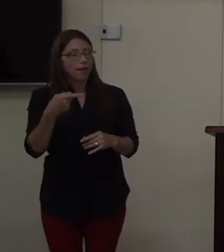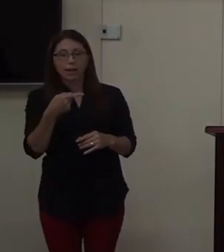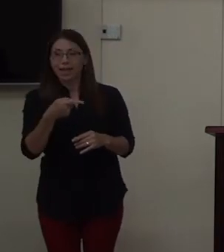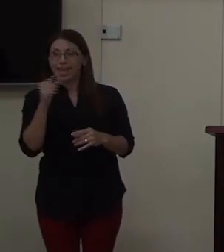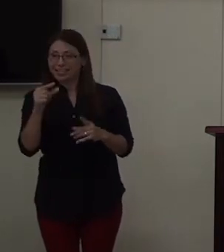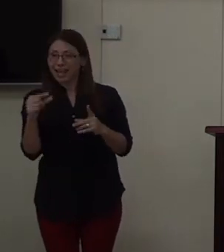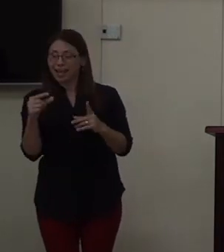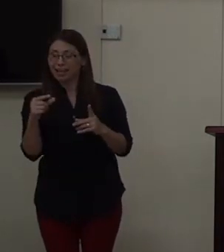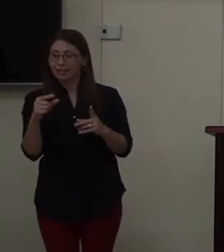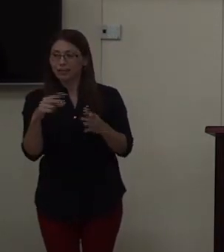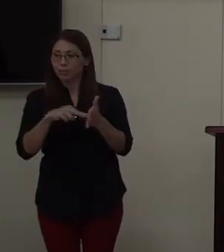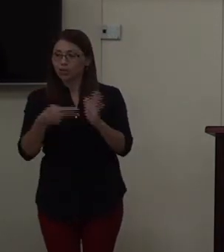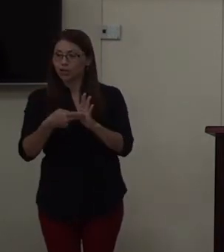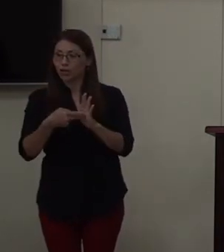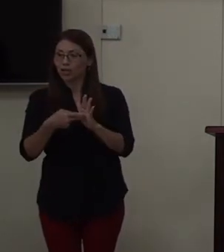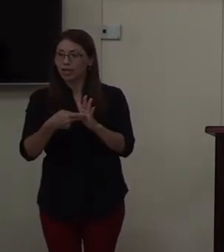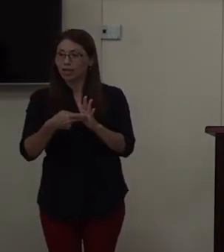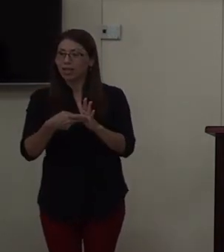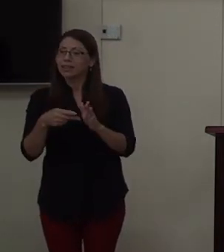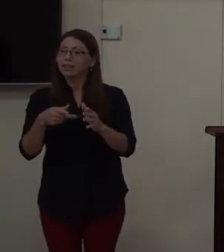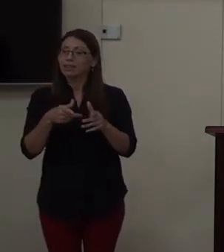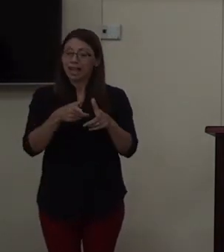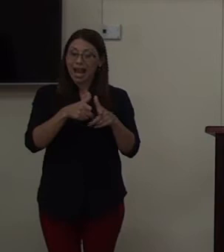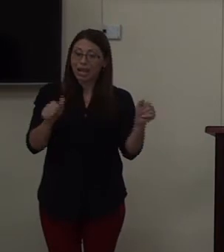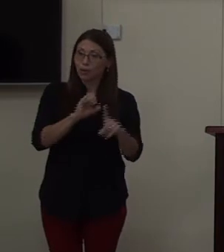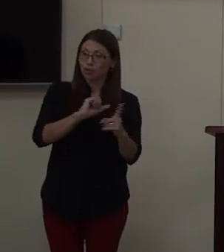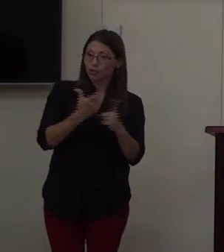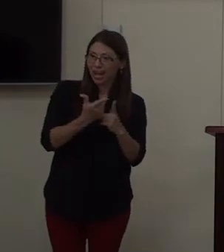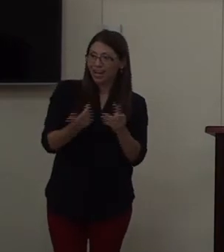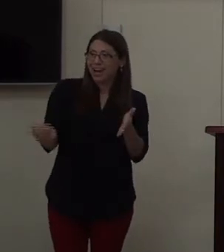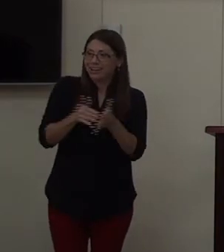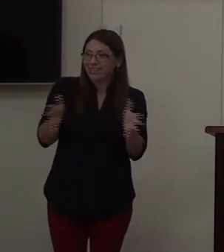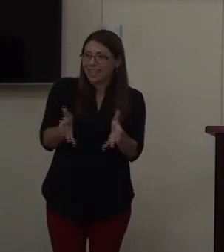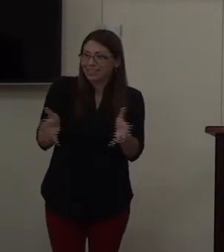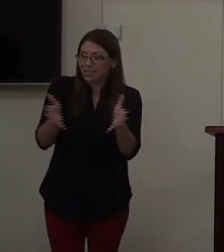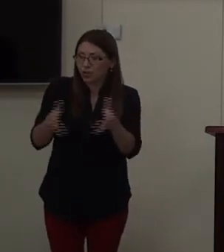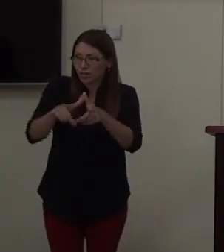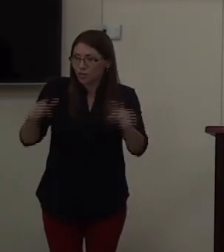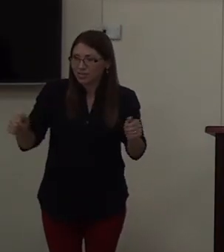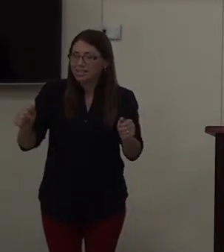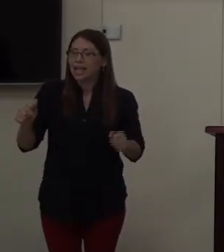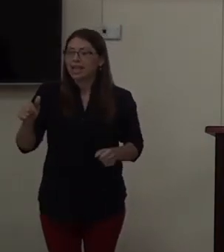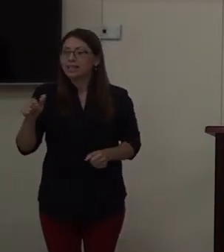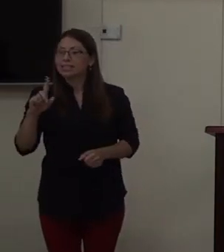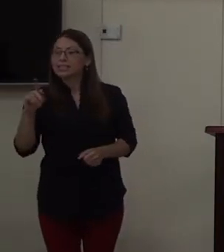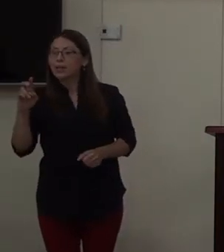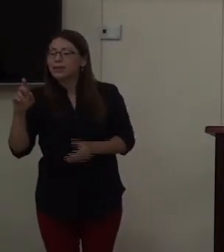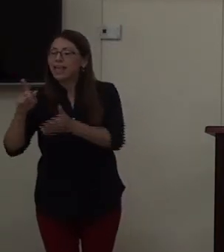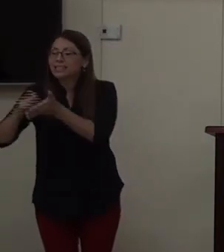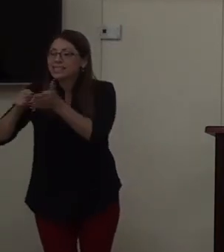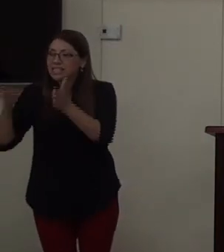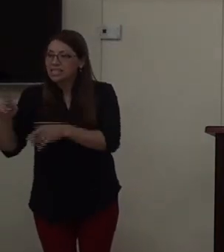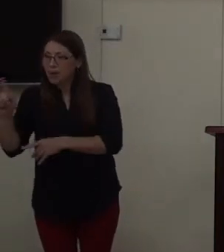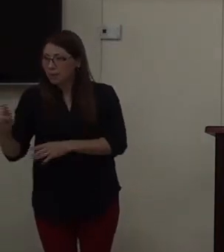lengua. De la lengua asociada entre digitalización lingüística de Zipperberg. Y Zipperberg lo que plantea